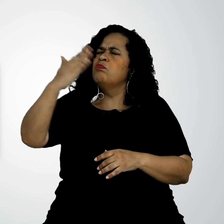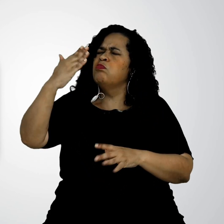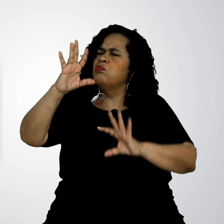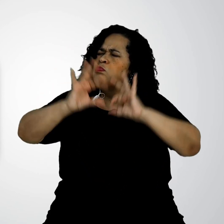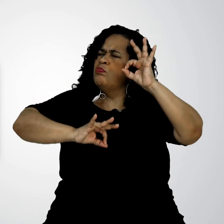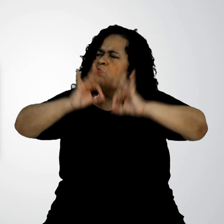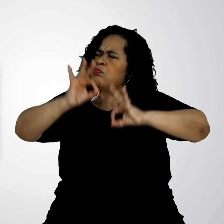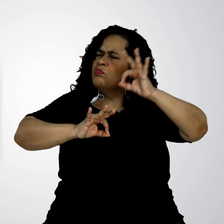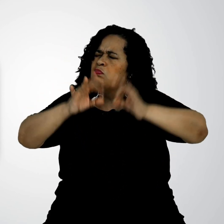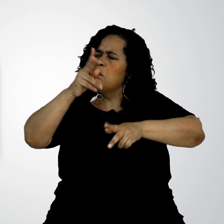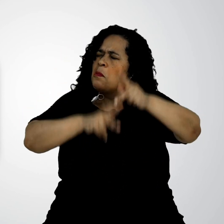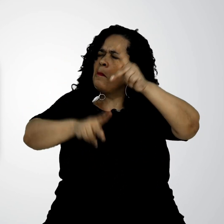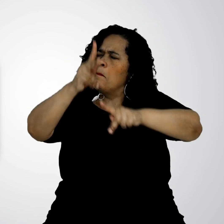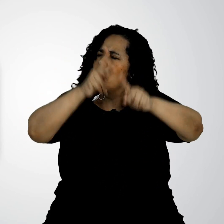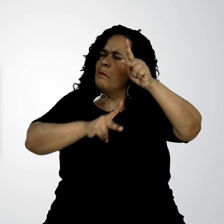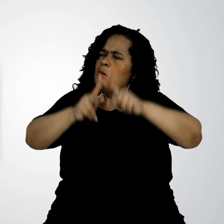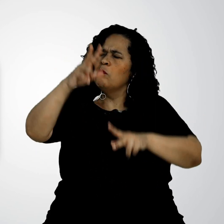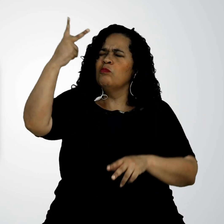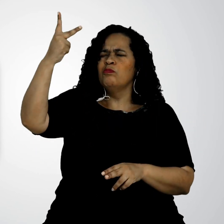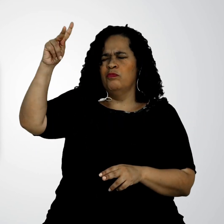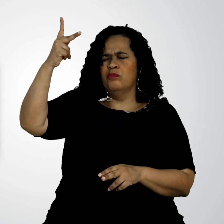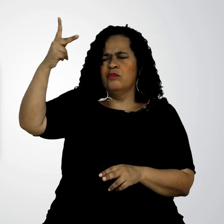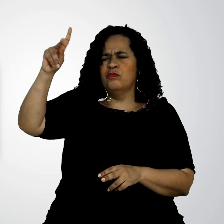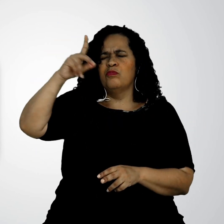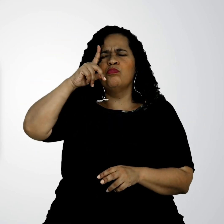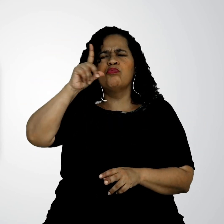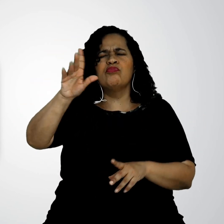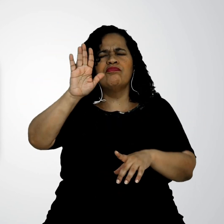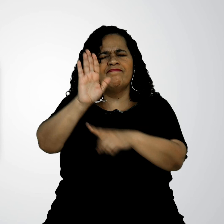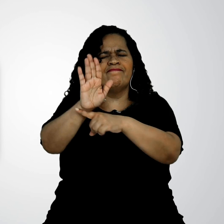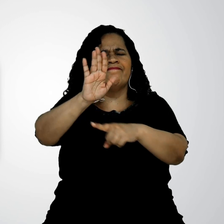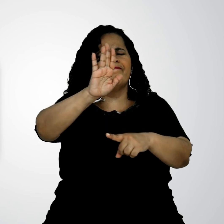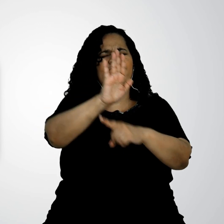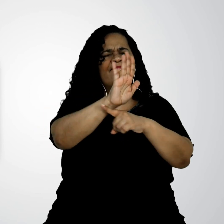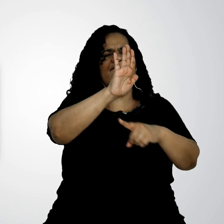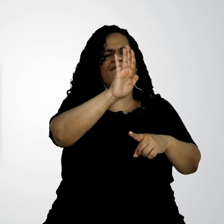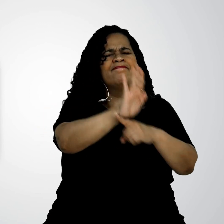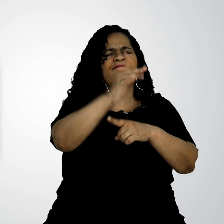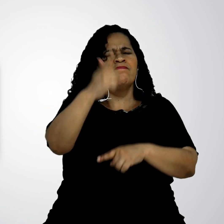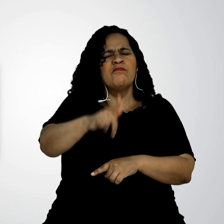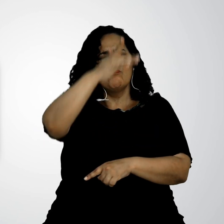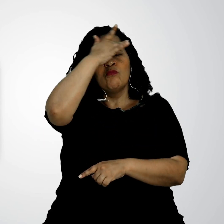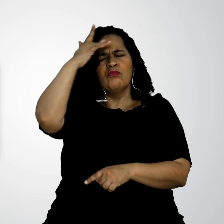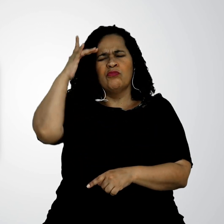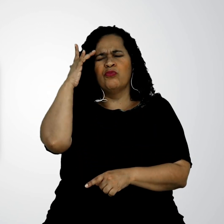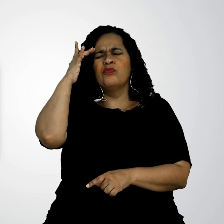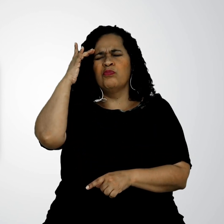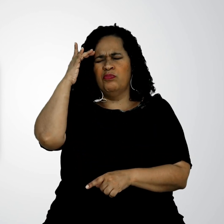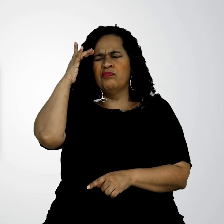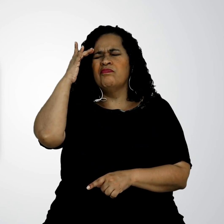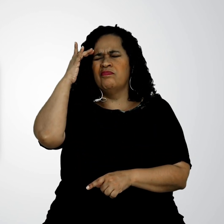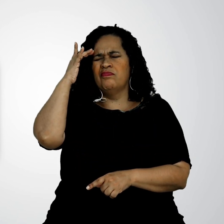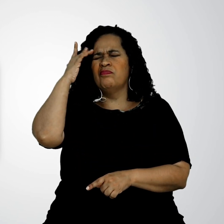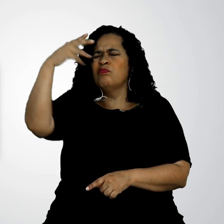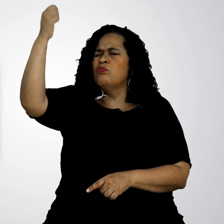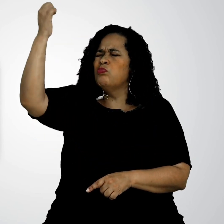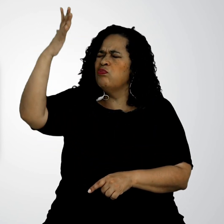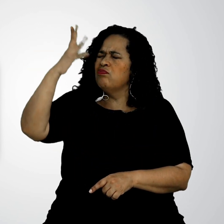e teu povo, Senhor, para poder lidar com essa questão com sensibilidade, com sabedoria, com